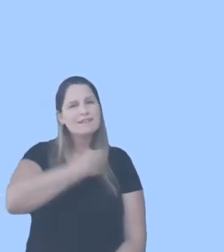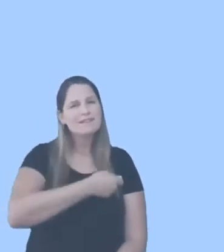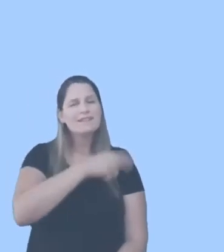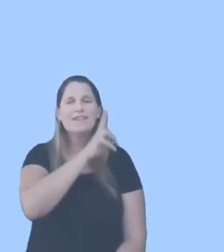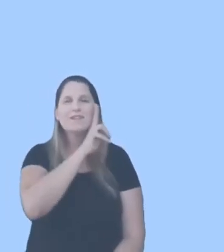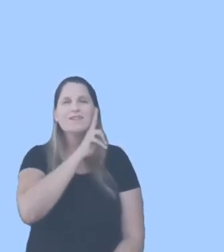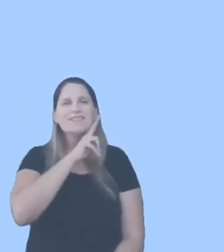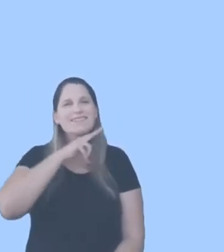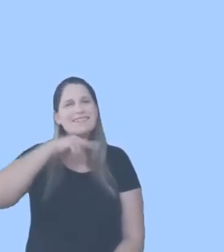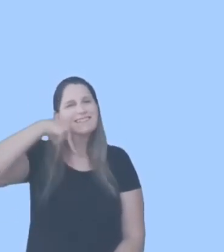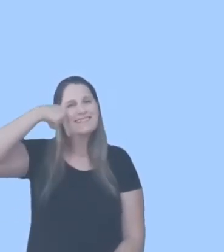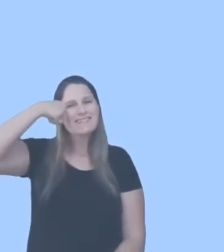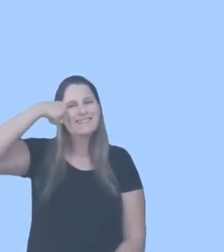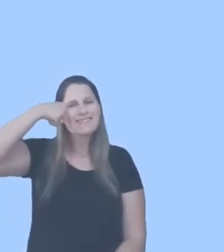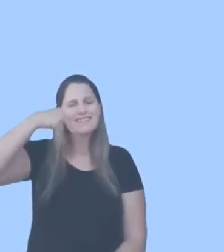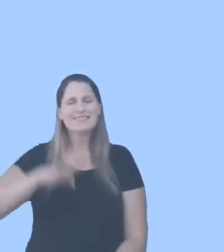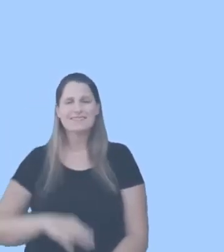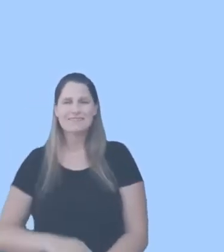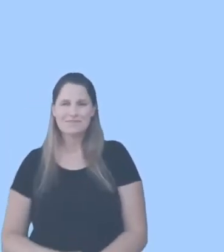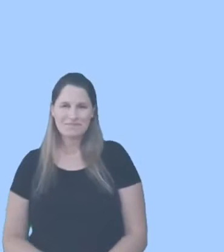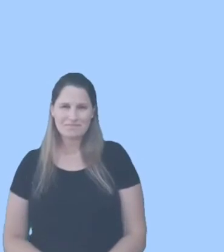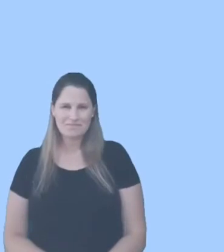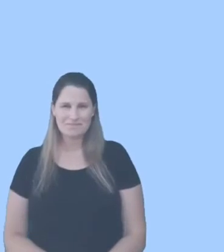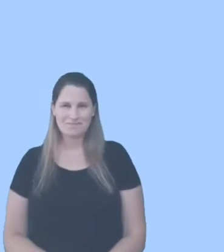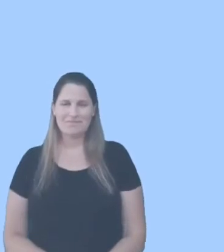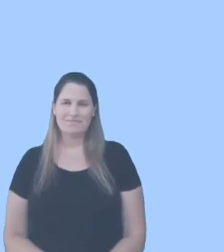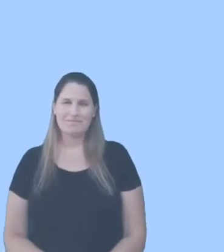este é o sinal dele, Girolamo Cardano,